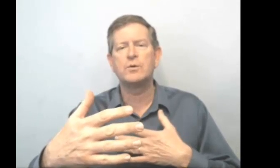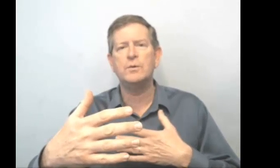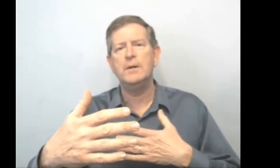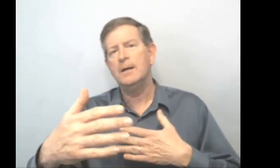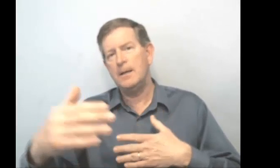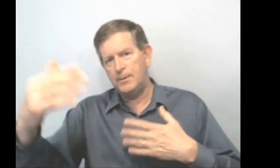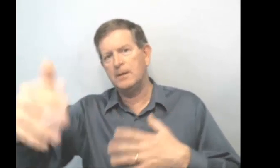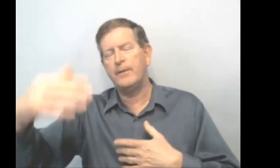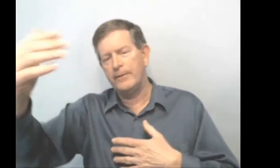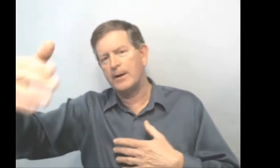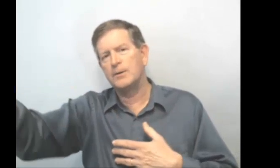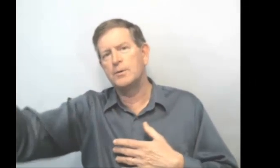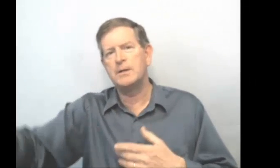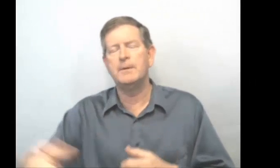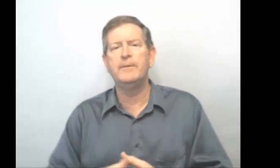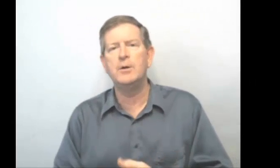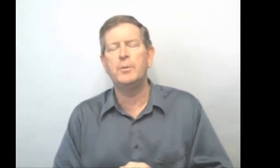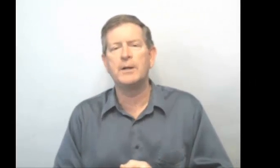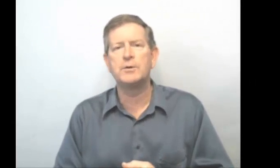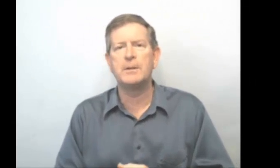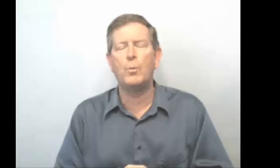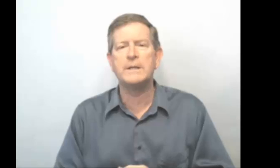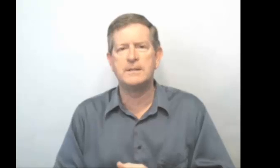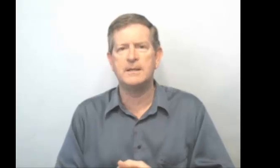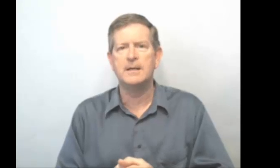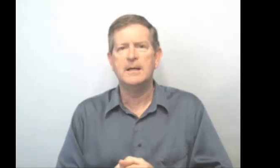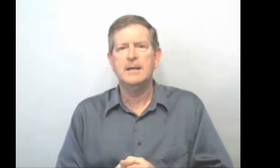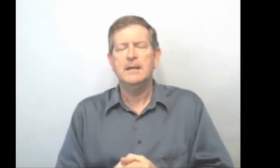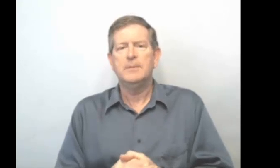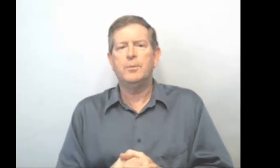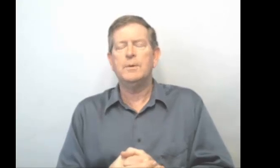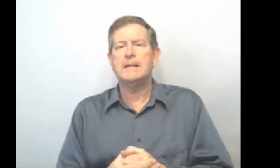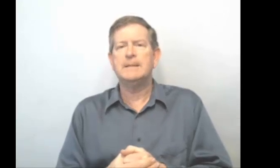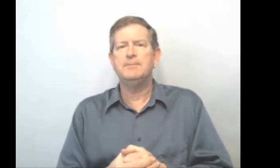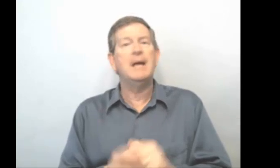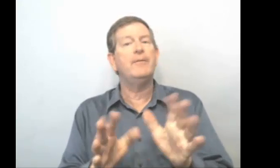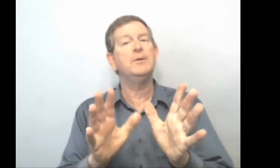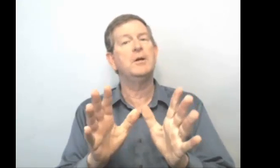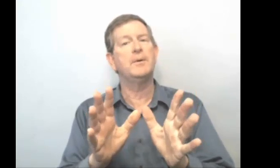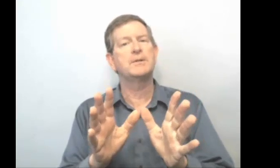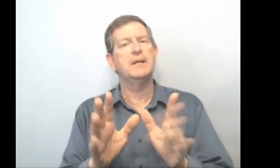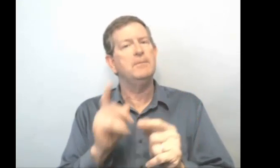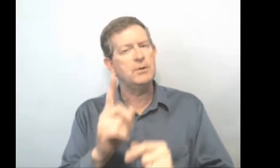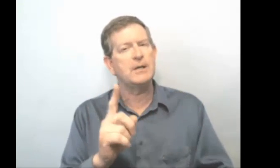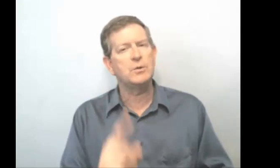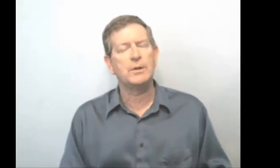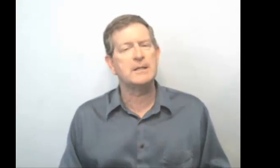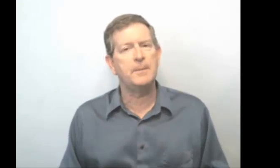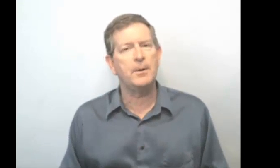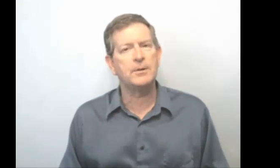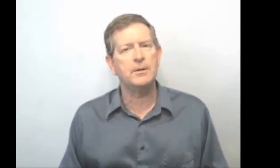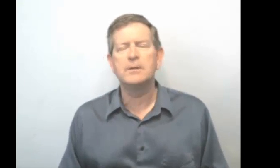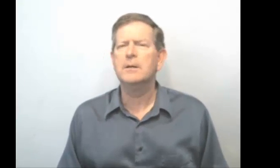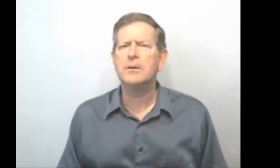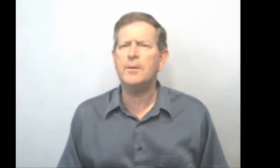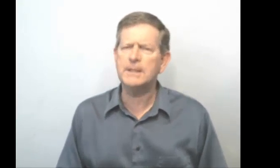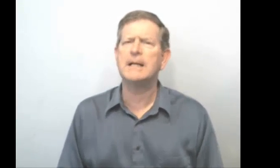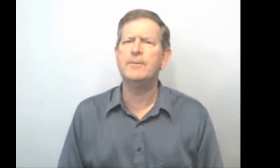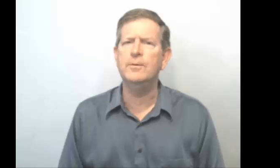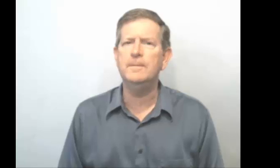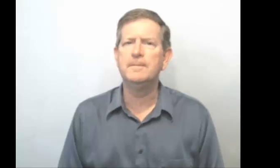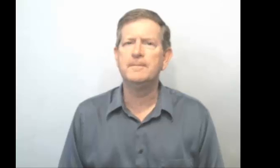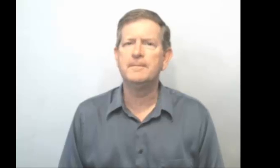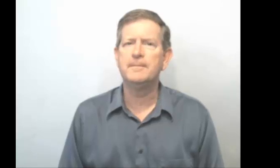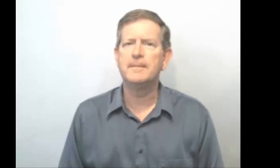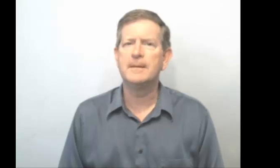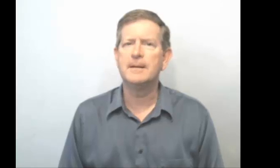la leçon, et puis il va y avoir une deuxième vidéo pour la deuxième moitié. Bon, mais avant de commencer, une question très importante. Comment